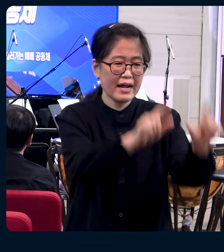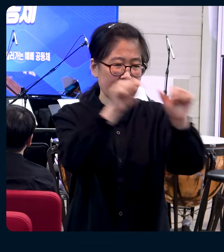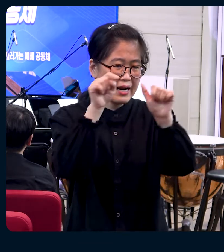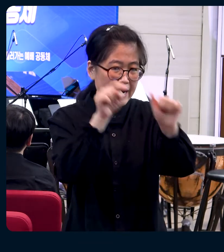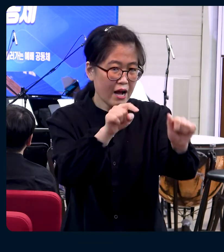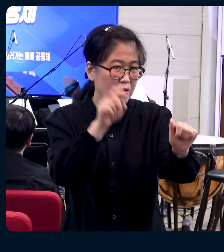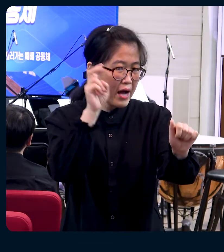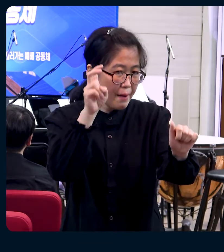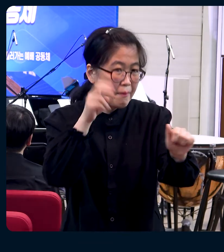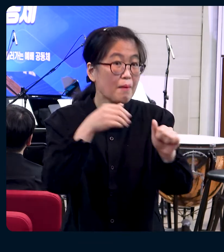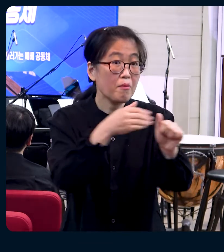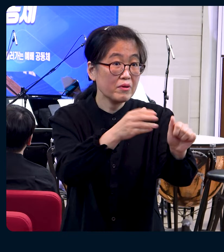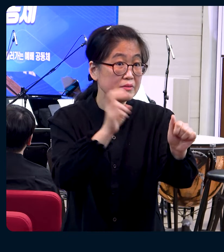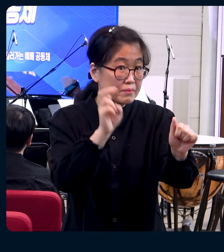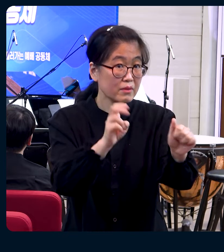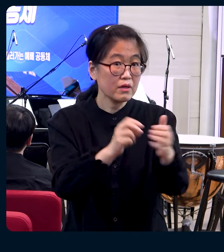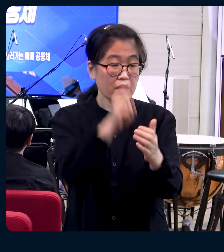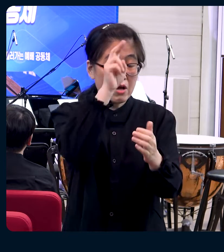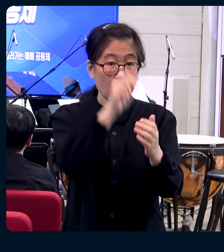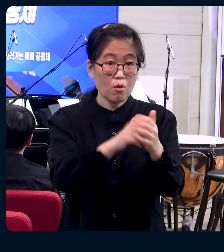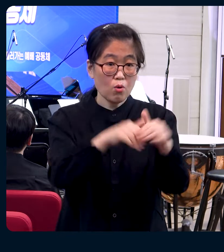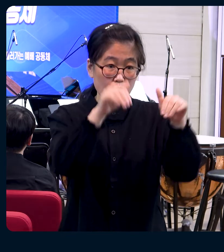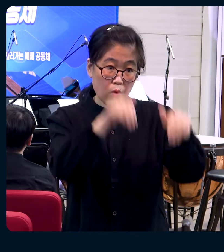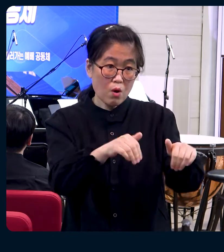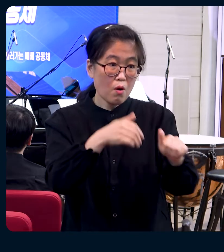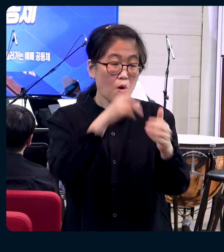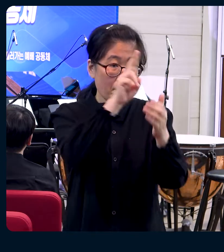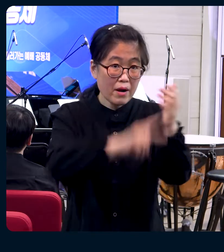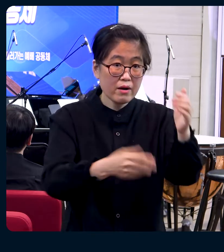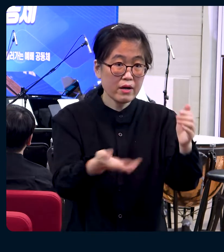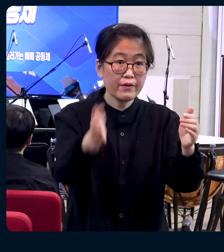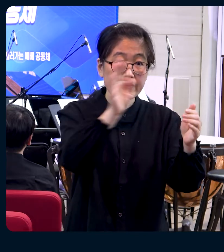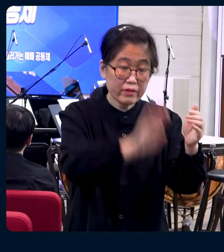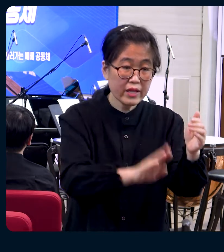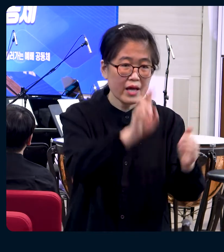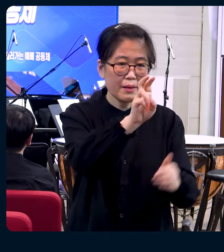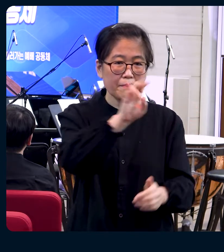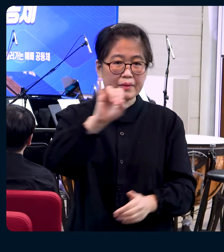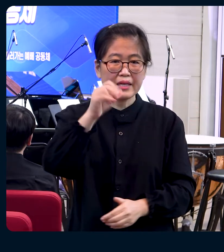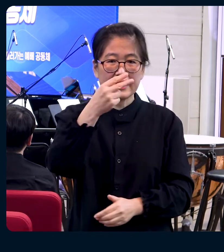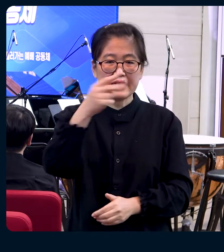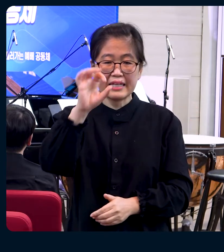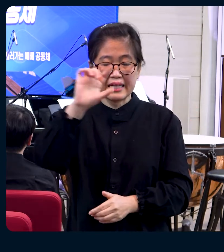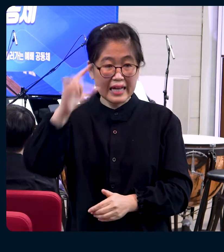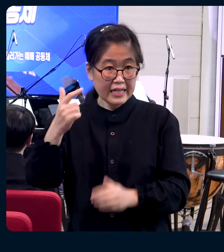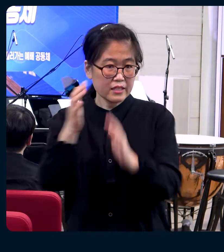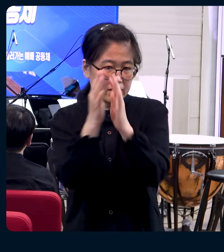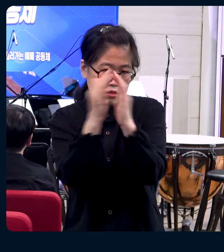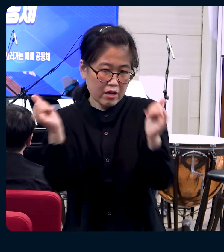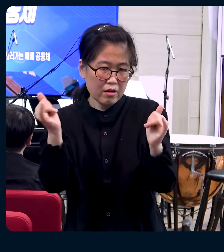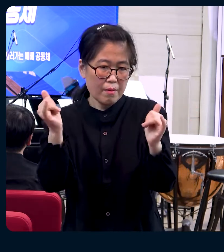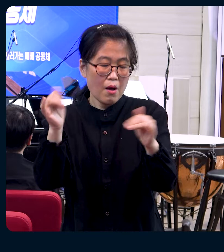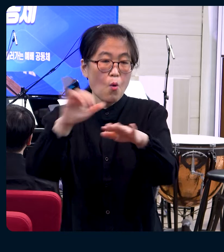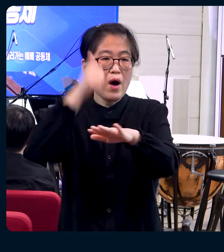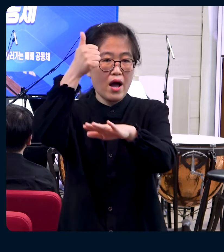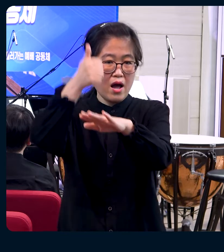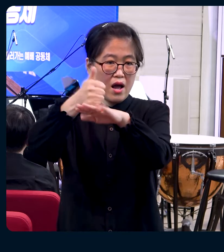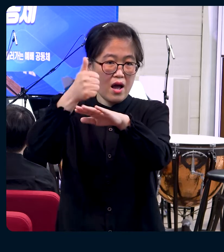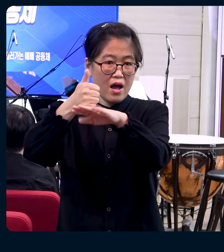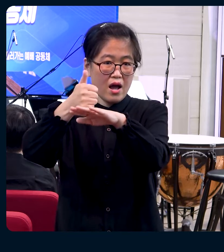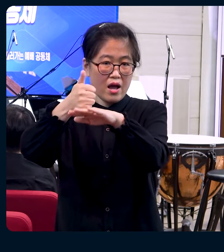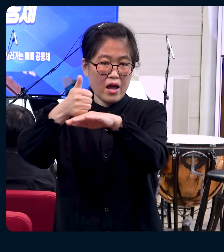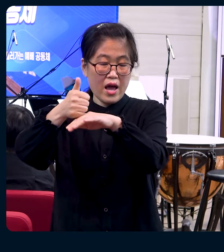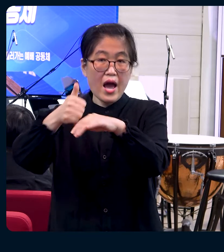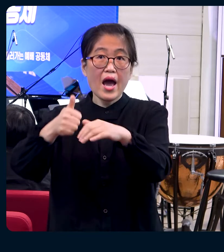바랐습니다. 그런데 노예로 팔려갔던 이 요셉이 미디안 사람에게서 애굽의 바로왕의